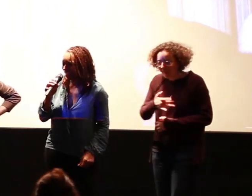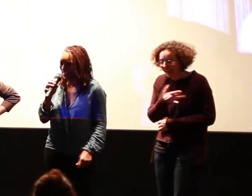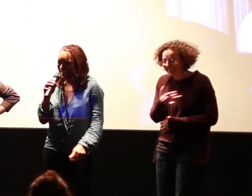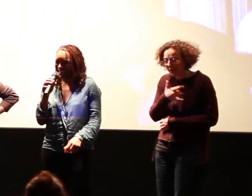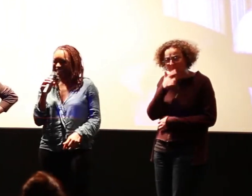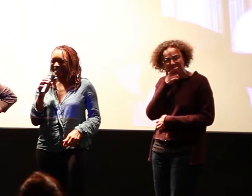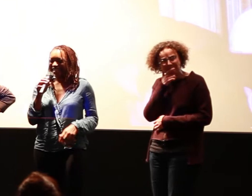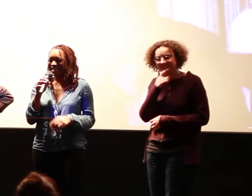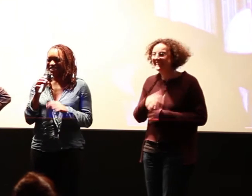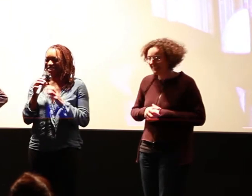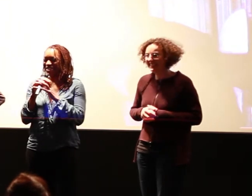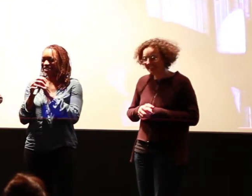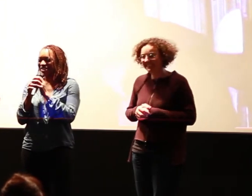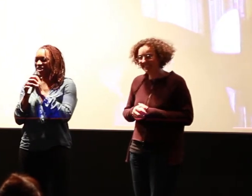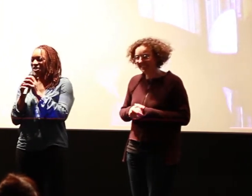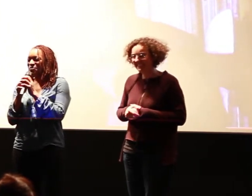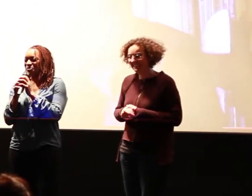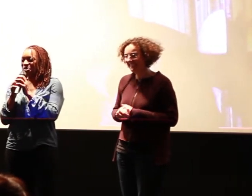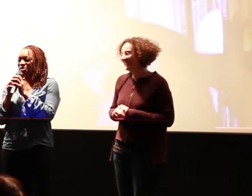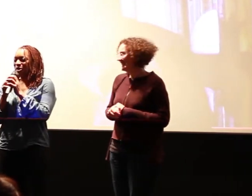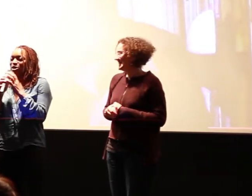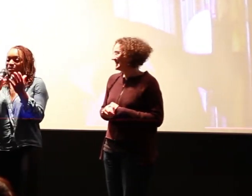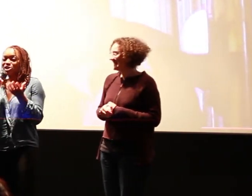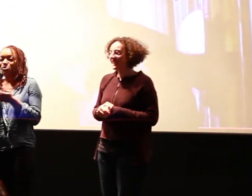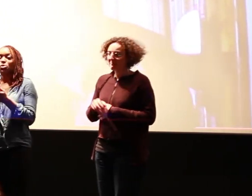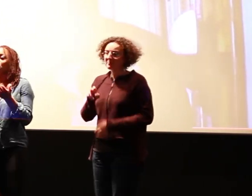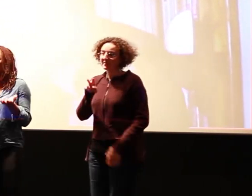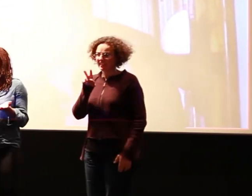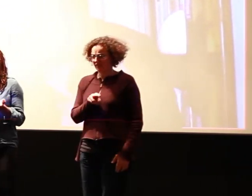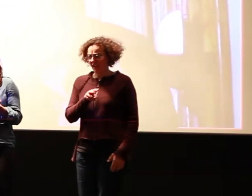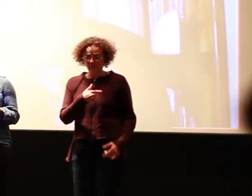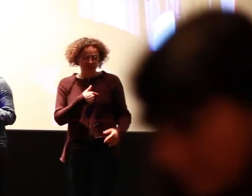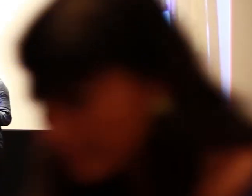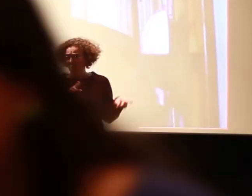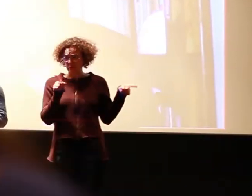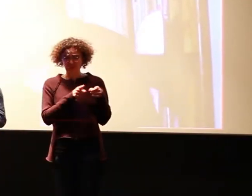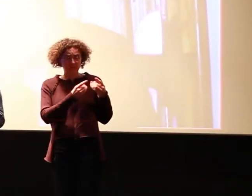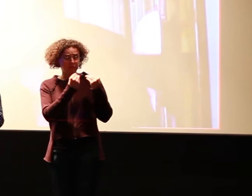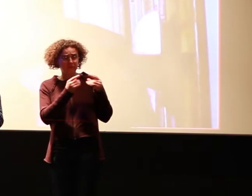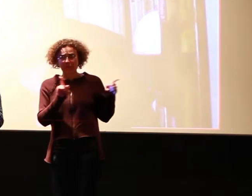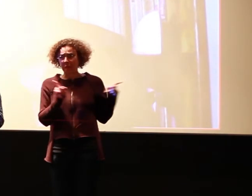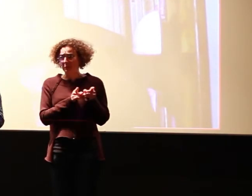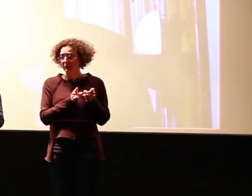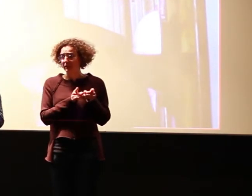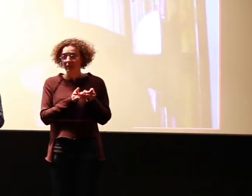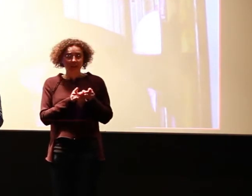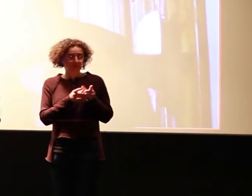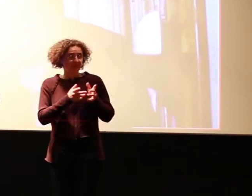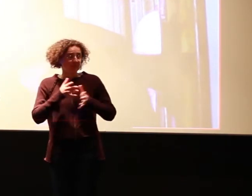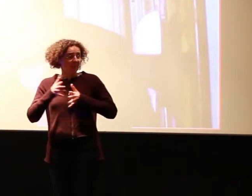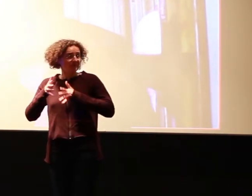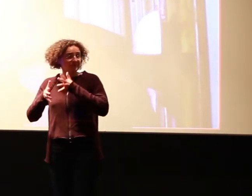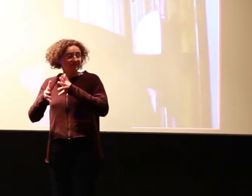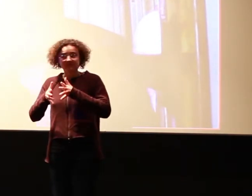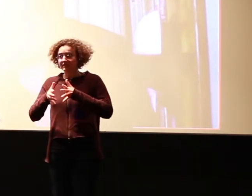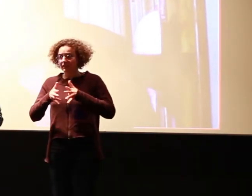Donc, alors, c'est vrai que j'ai pas eu beaucoup de temps, Donc, j'ai fait